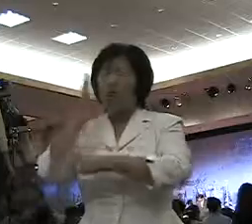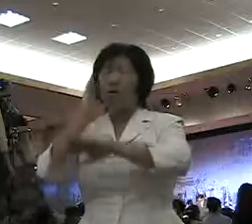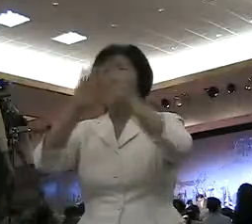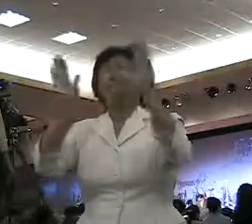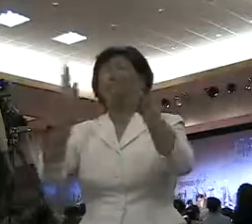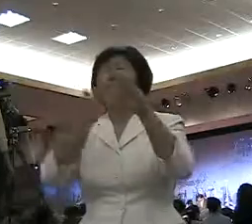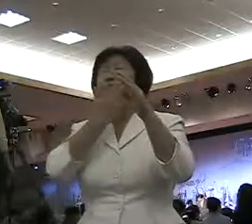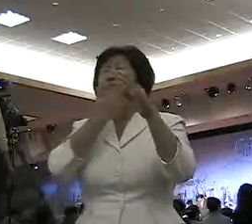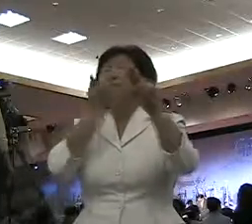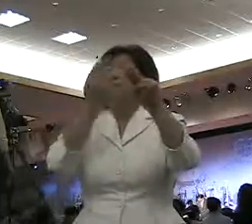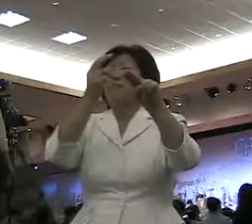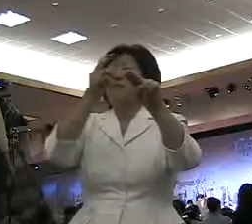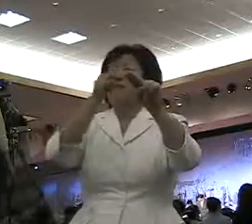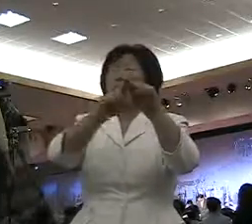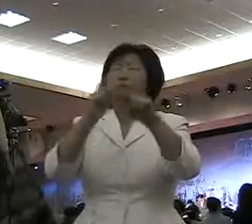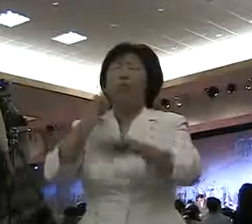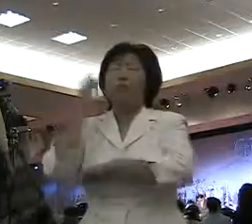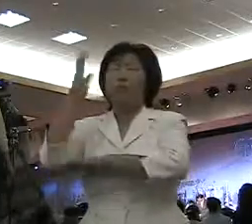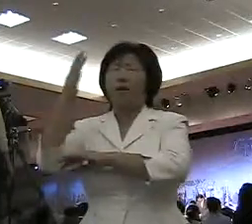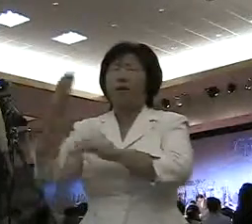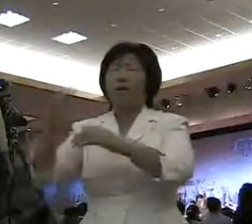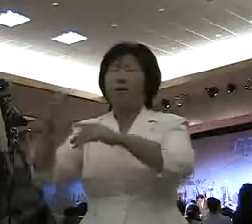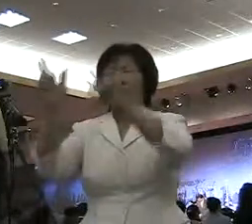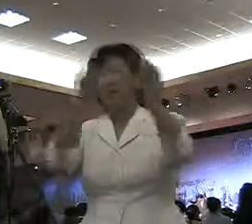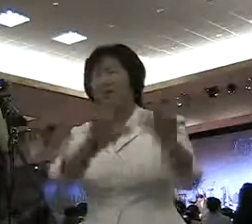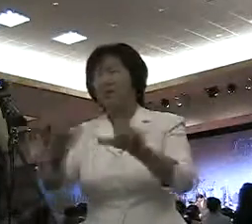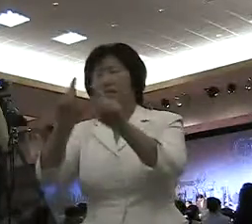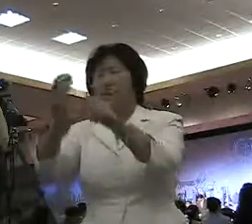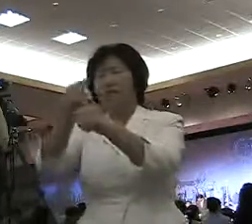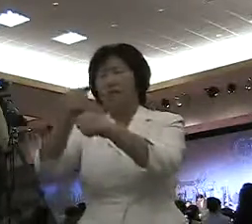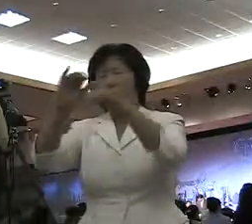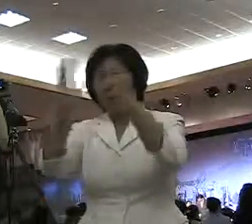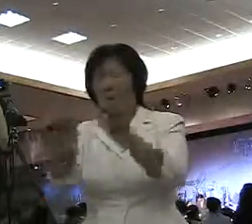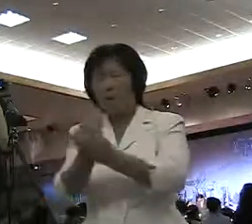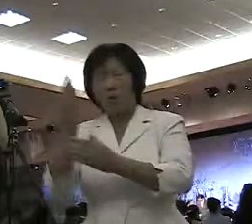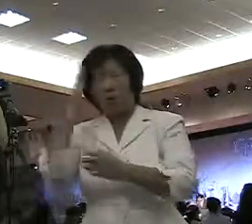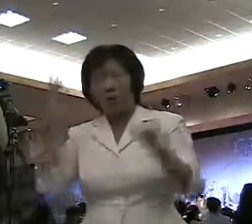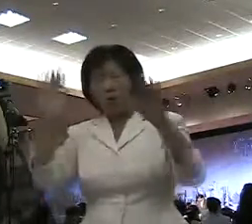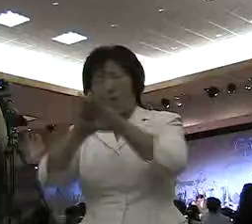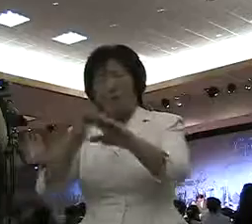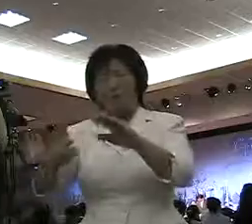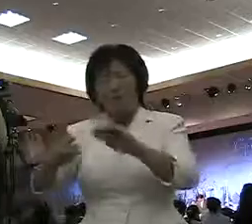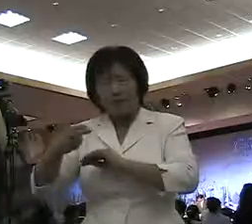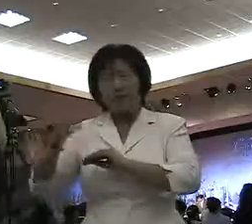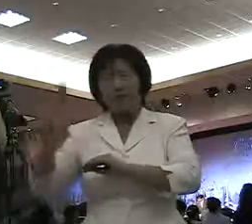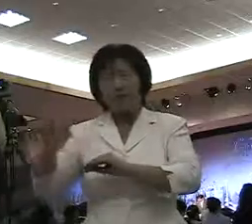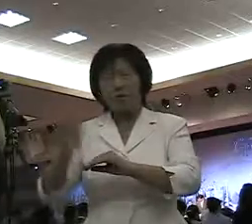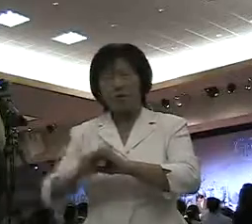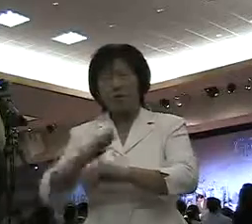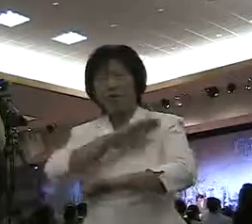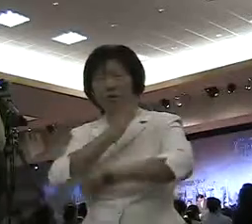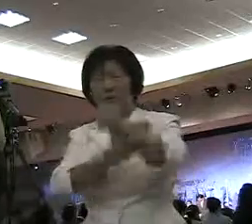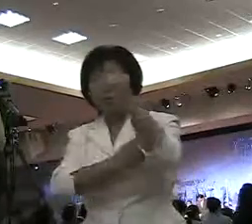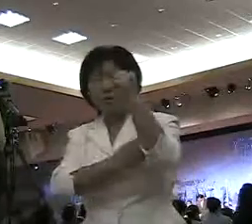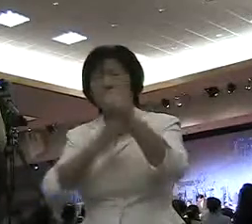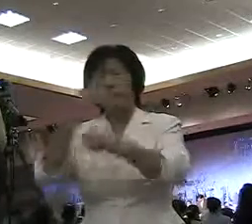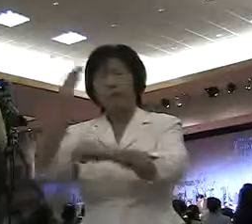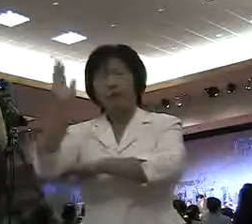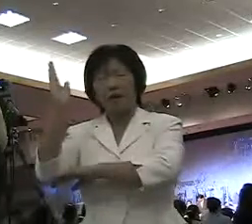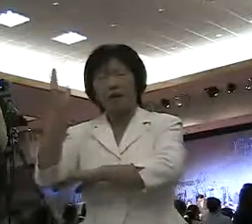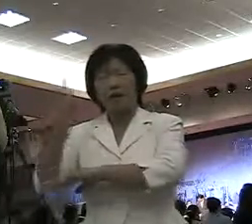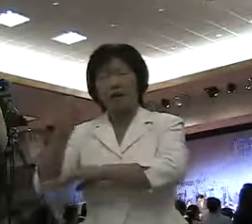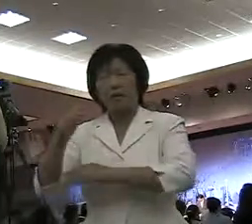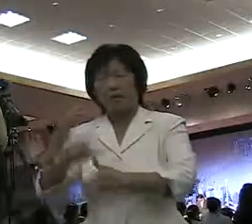영광스러운 임재를 통하여 우리의 삶을 묶고 있는 모든 어둠의 사슬들이 끊겨지고 능력의 말씀으로 구원의 역사와